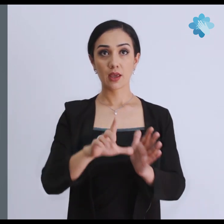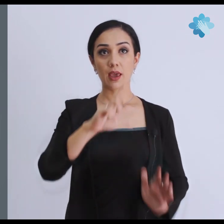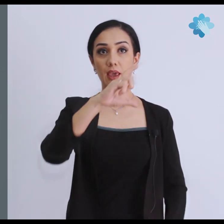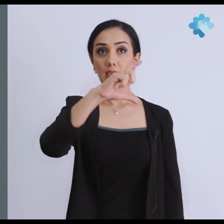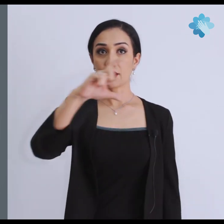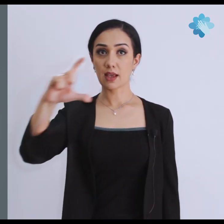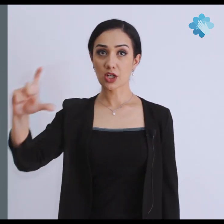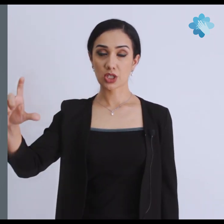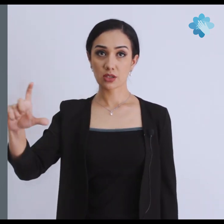этаж